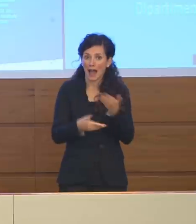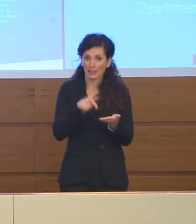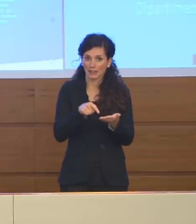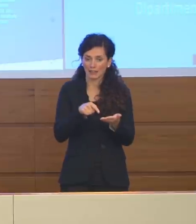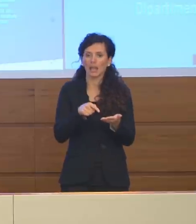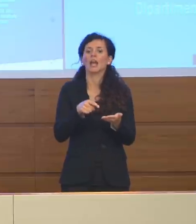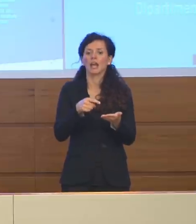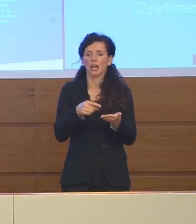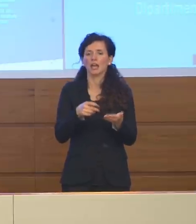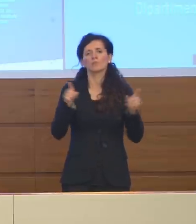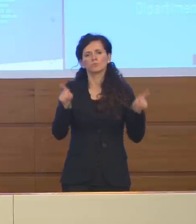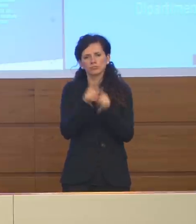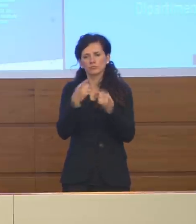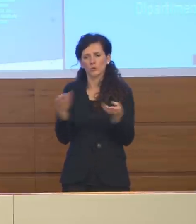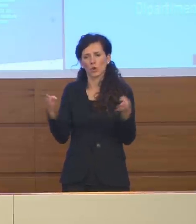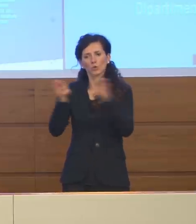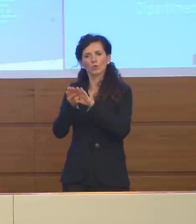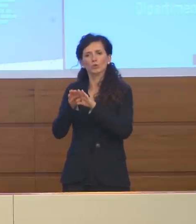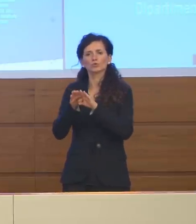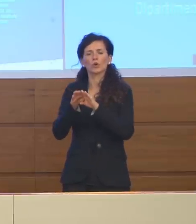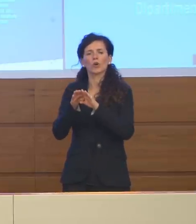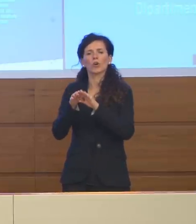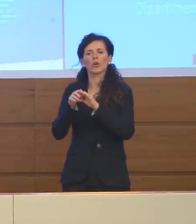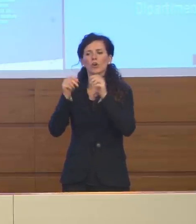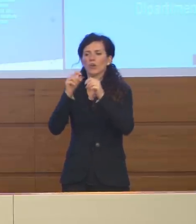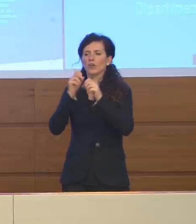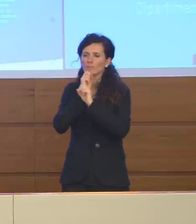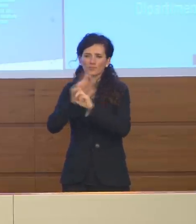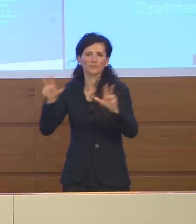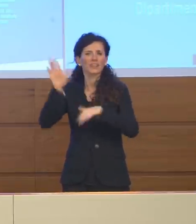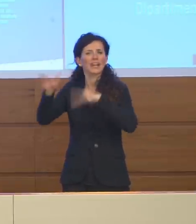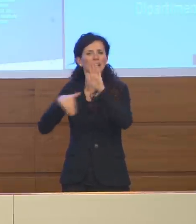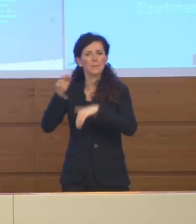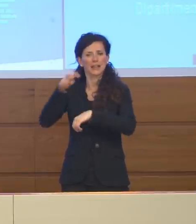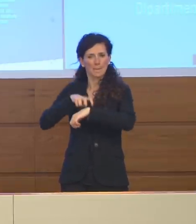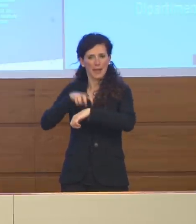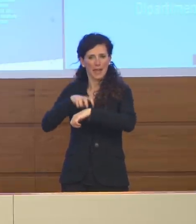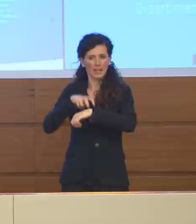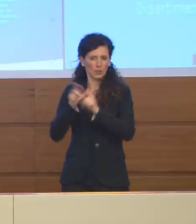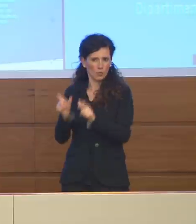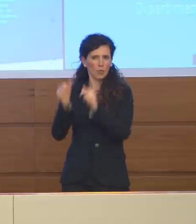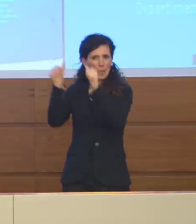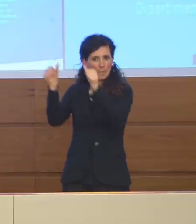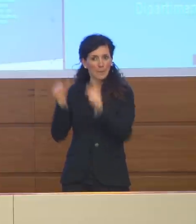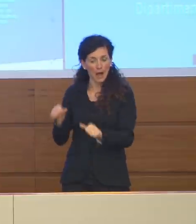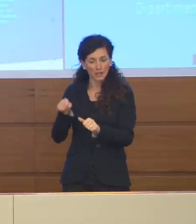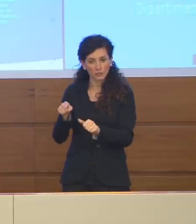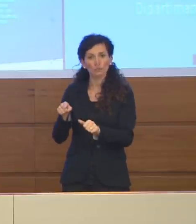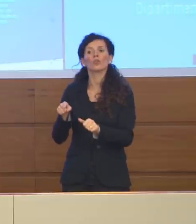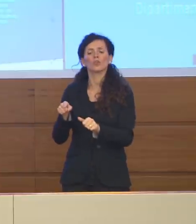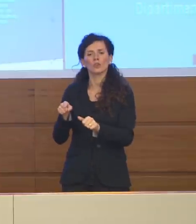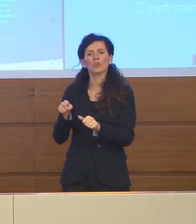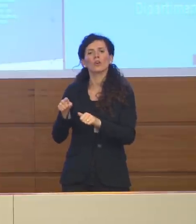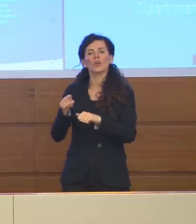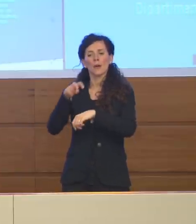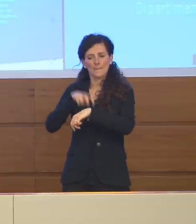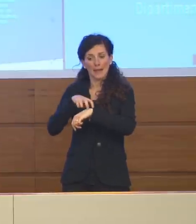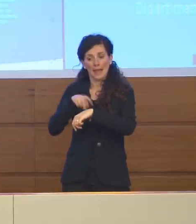anche la call per il personale medico abbiamo ricevuto rispetto a questa con la aggiuntiva